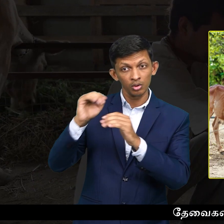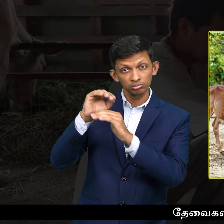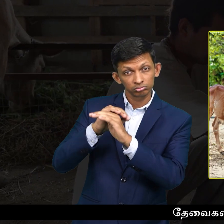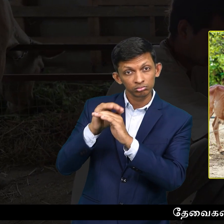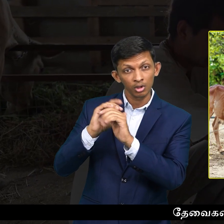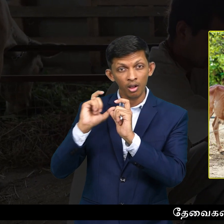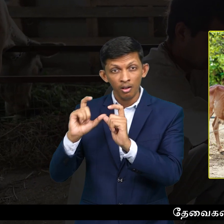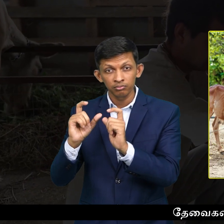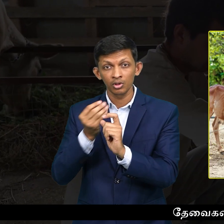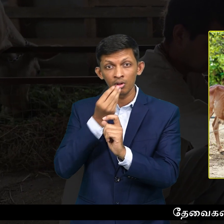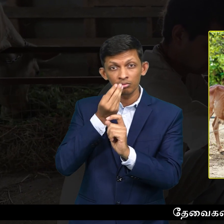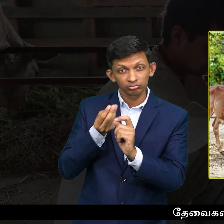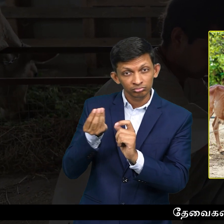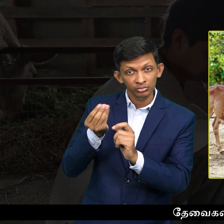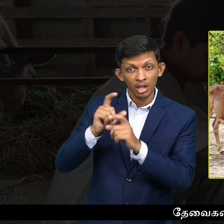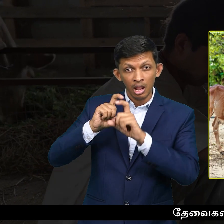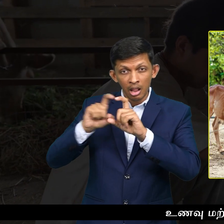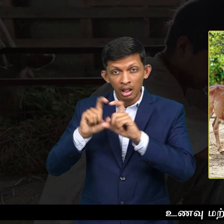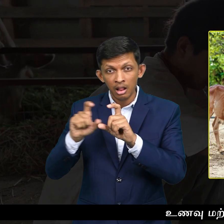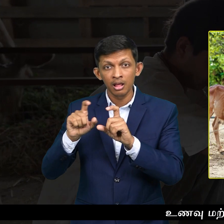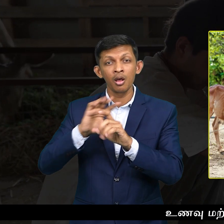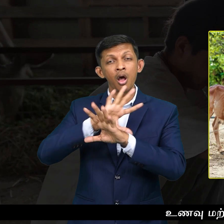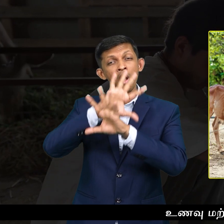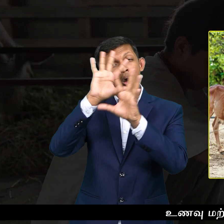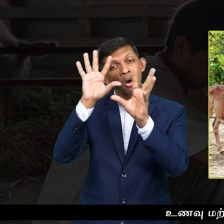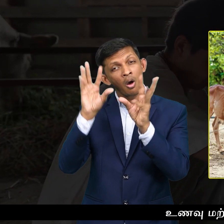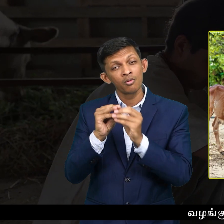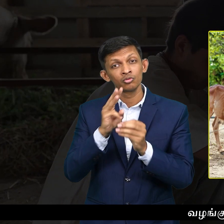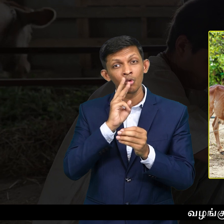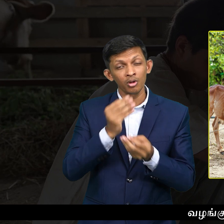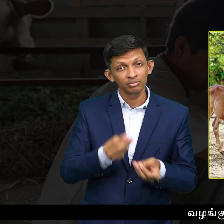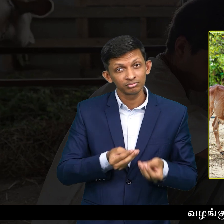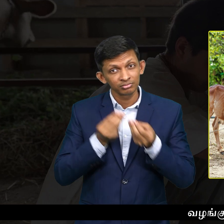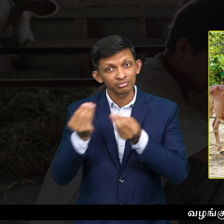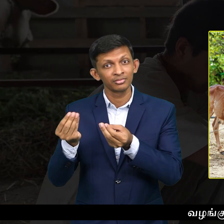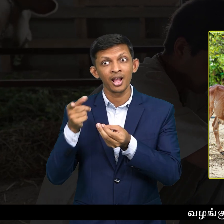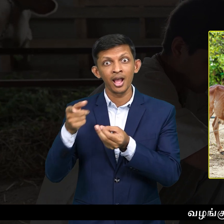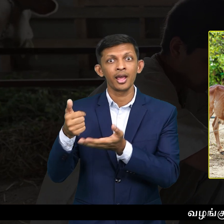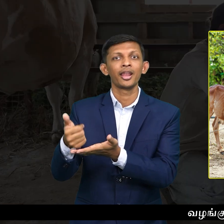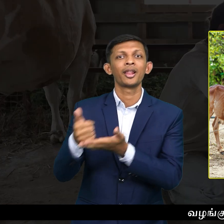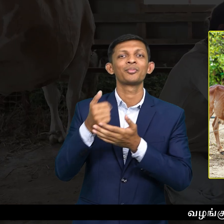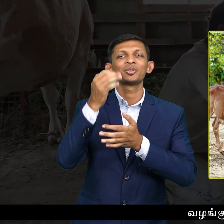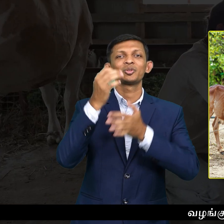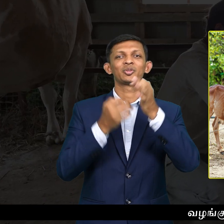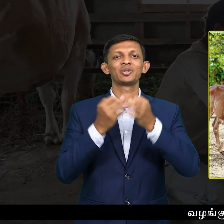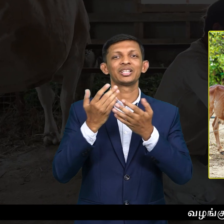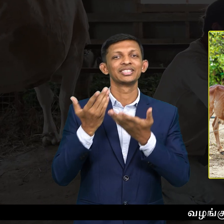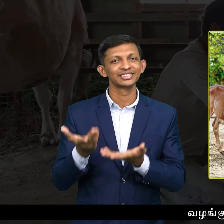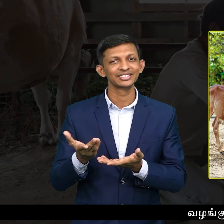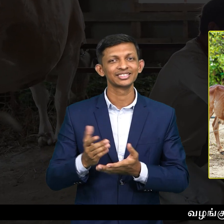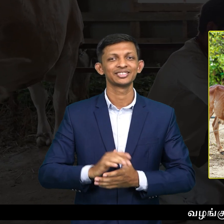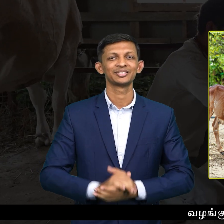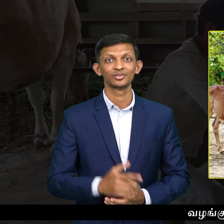மூலம் அவற்றின் தேவைகளை கவனித்து உணவு மற்றும் தண்ணீரை வழங்குகின்றோம்.